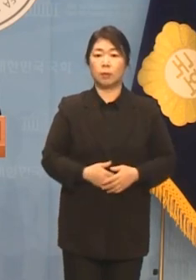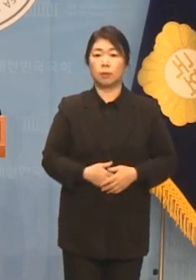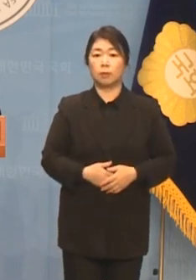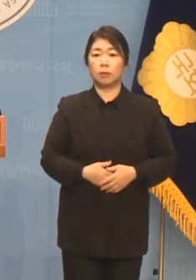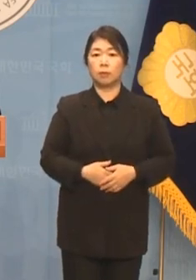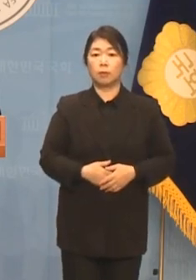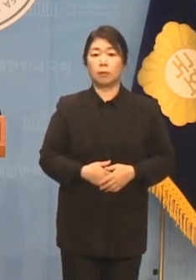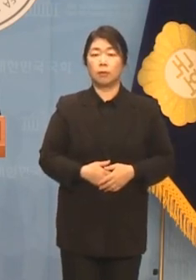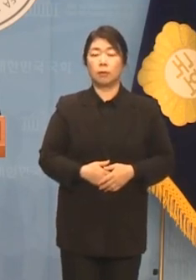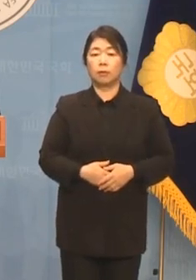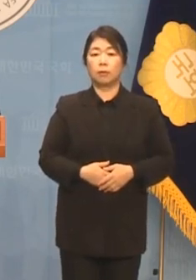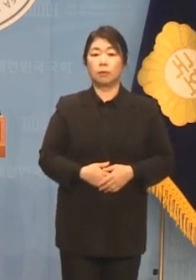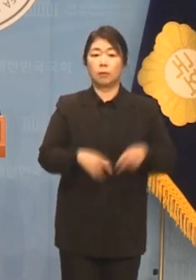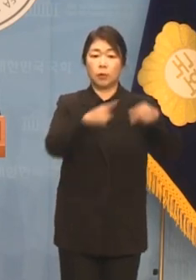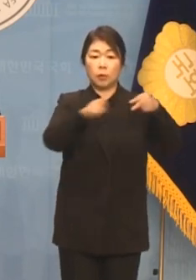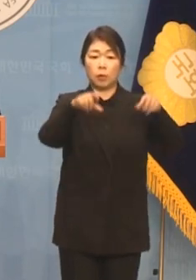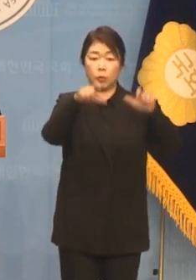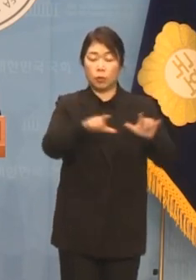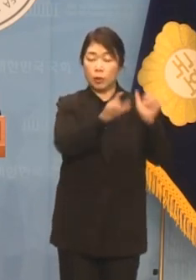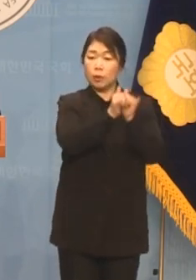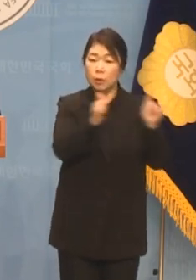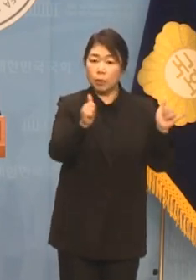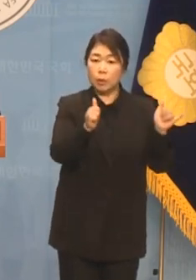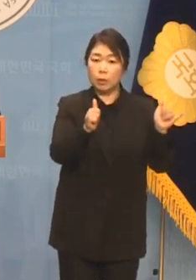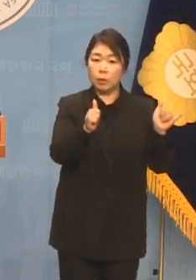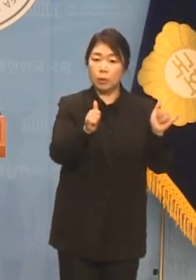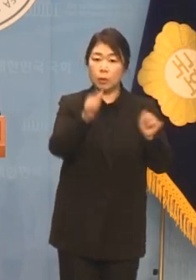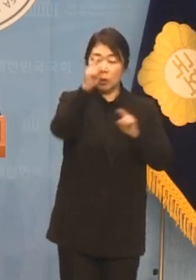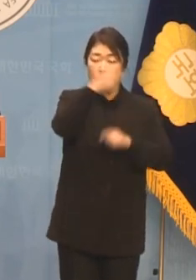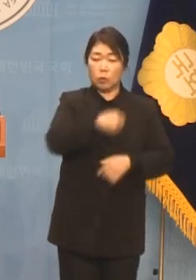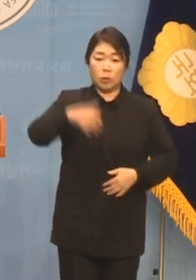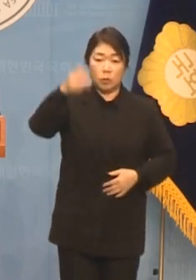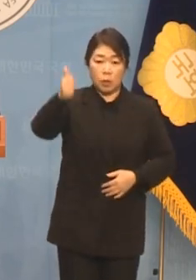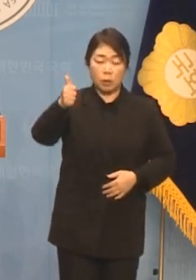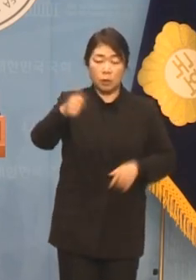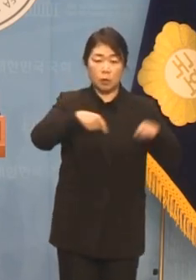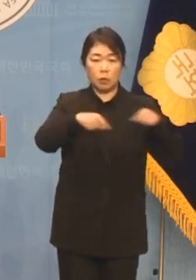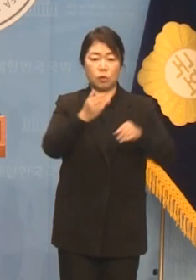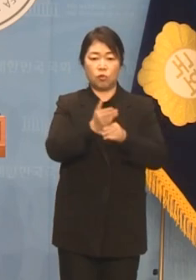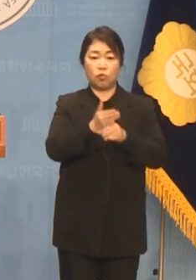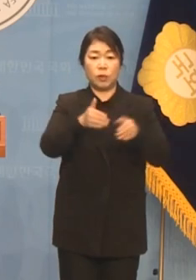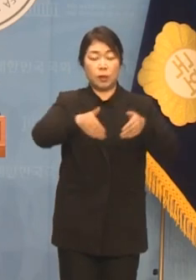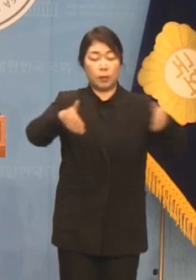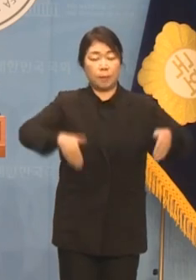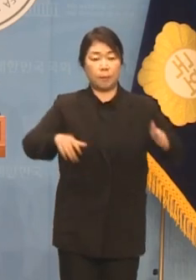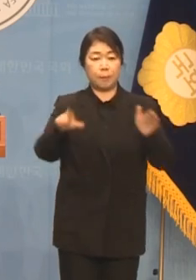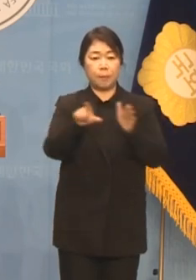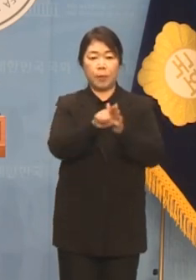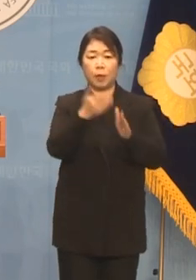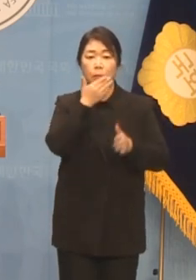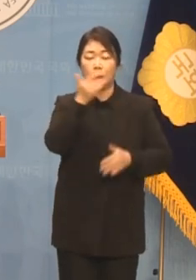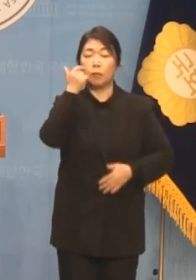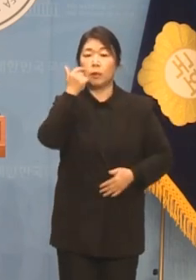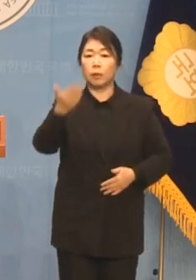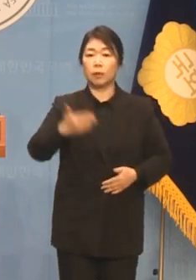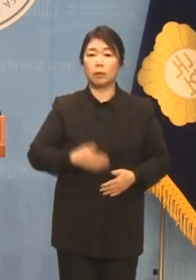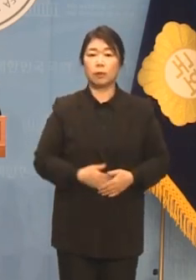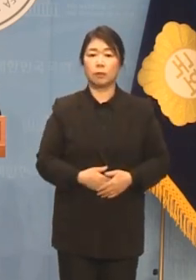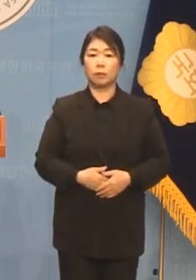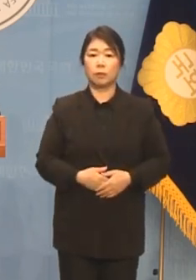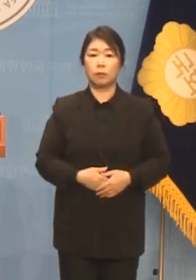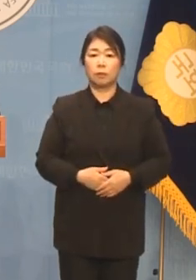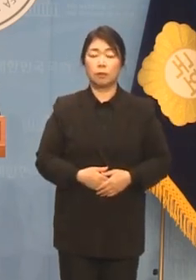것입니까 서대문구 구민들이이 청장의 정치 중립을 신뢰할 수 있겠습니까